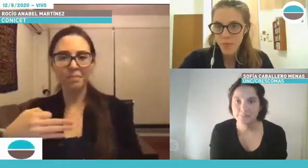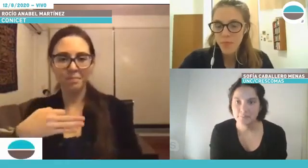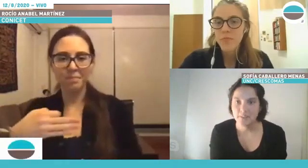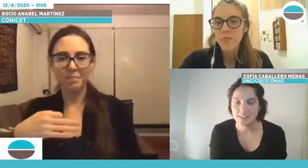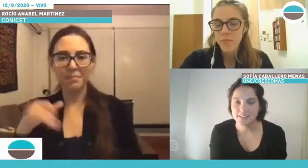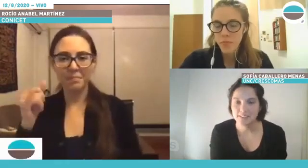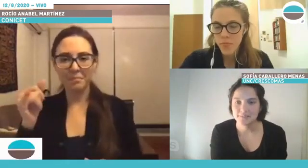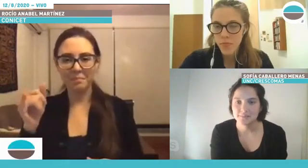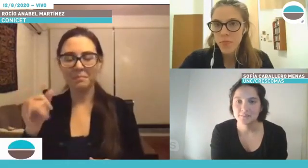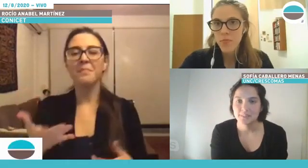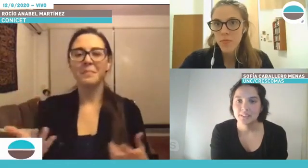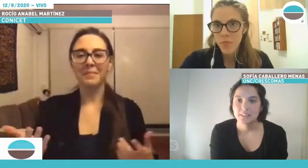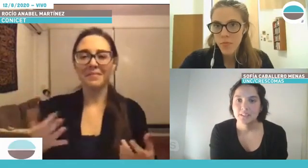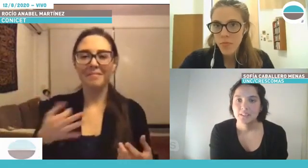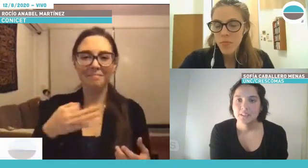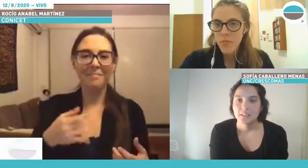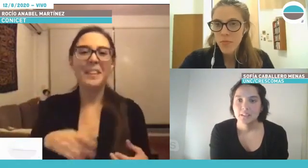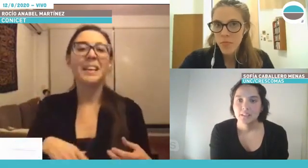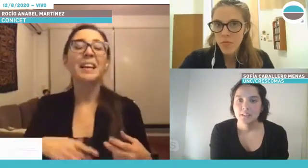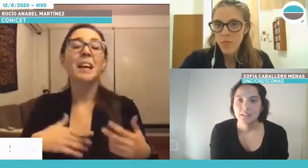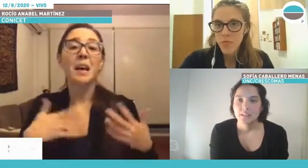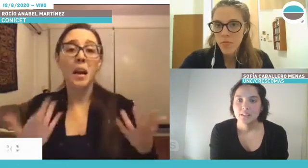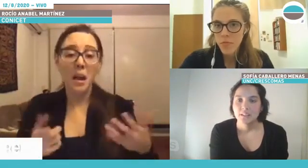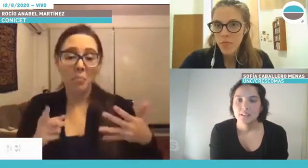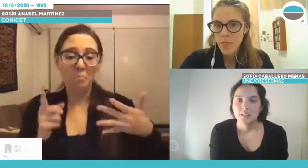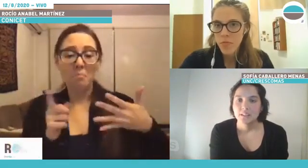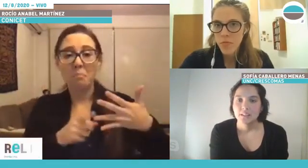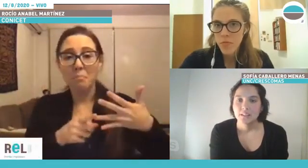Sí, así es.